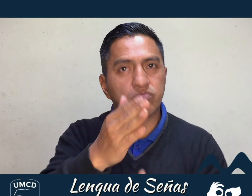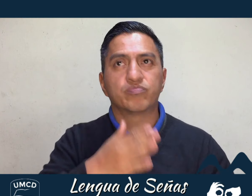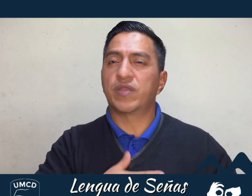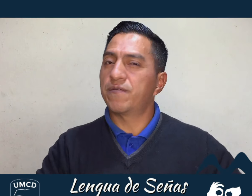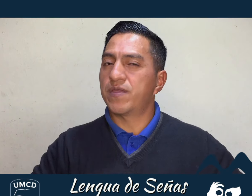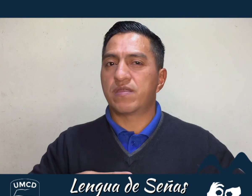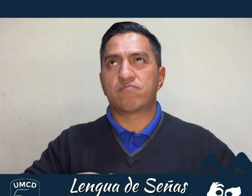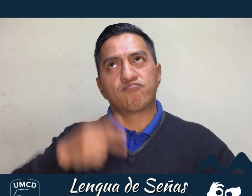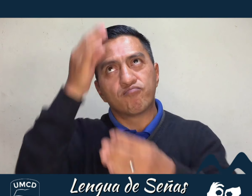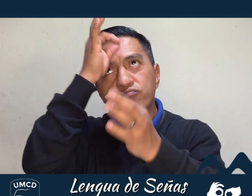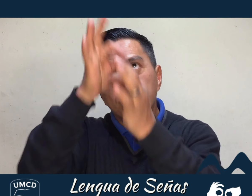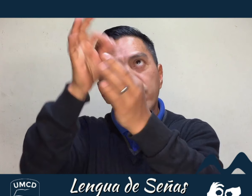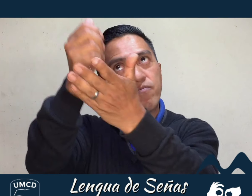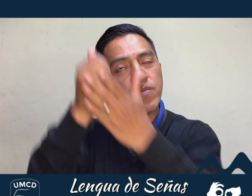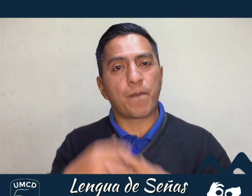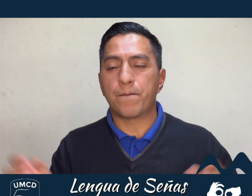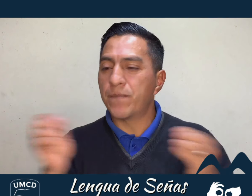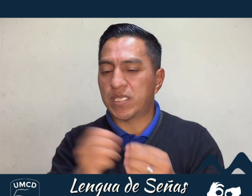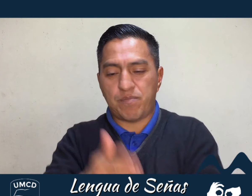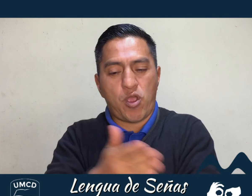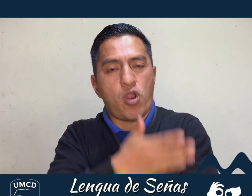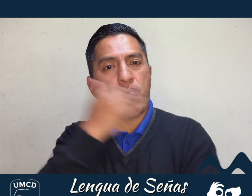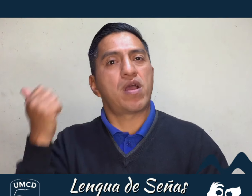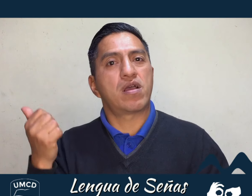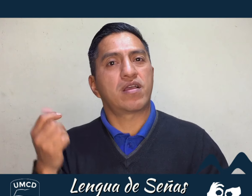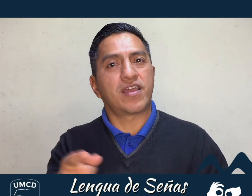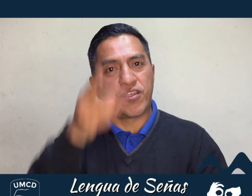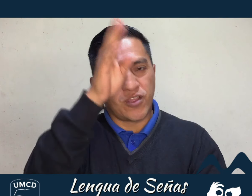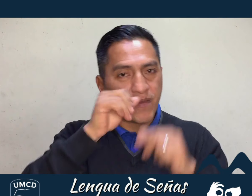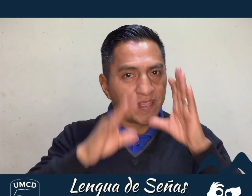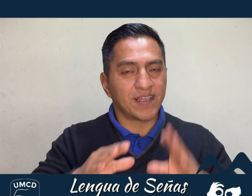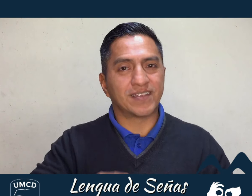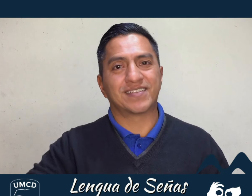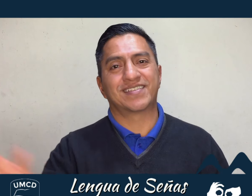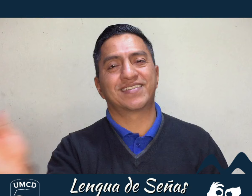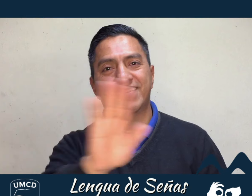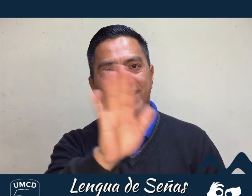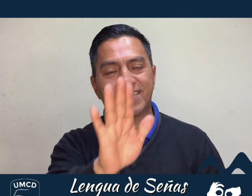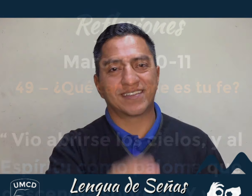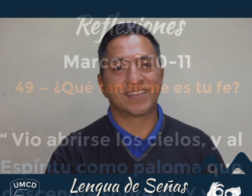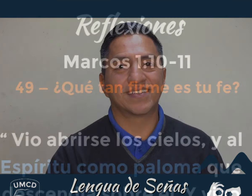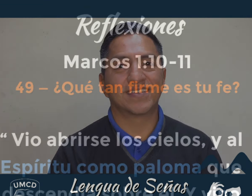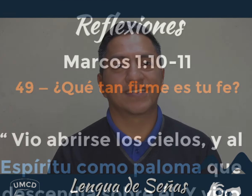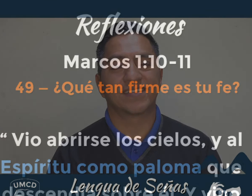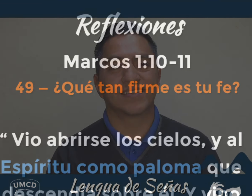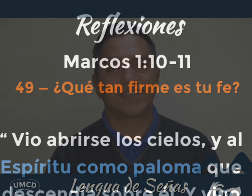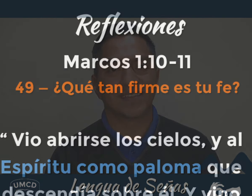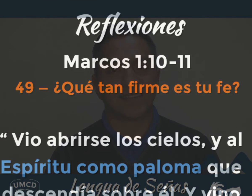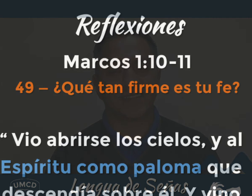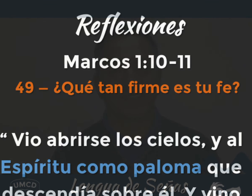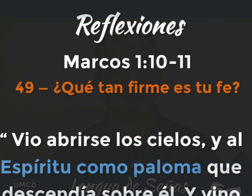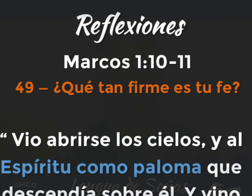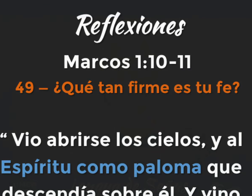seamos exprese nuestra fe. Que Dios nos bendiga. Hasta luego.